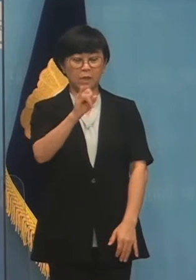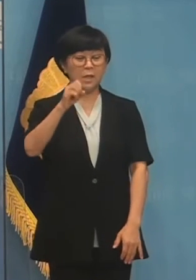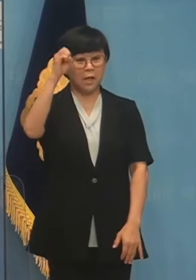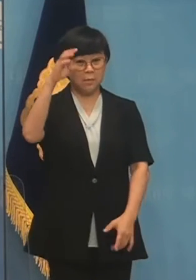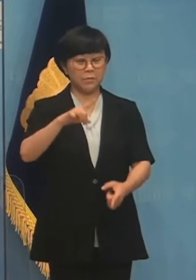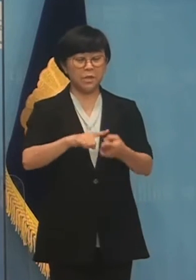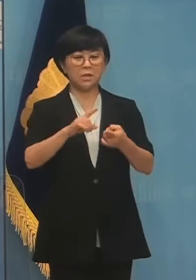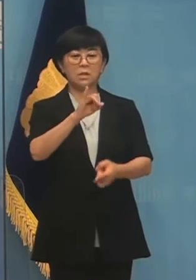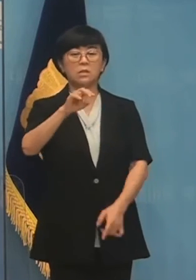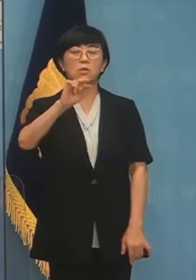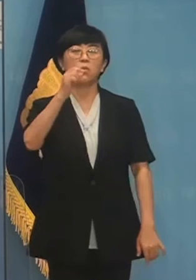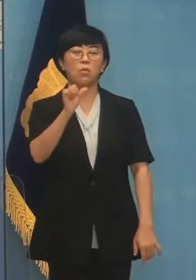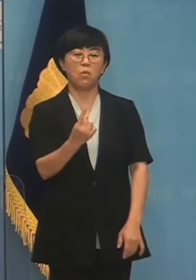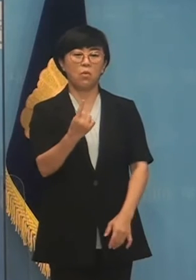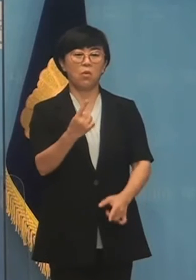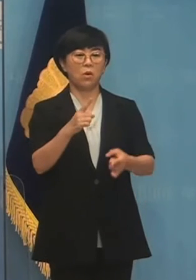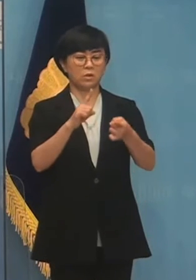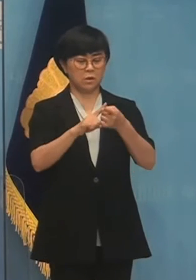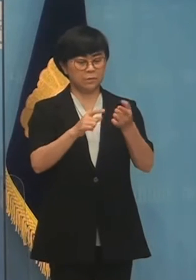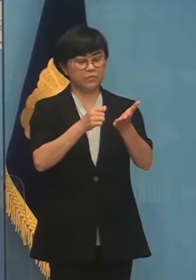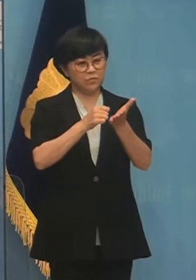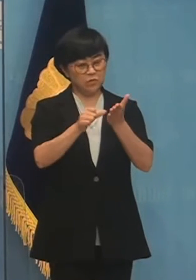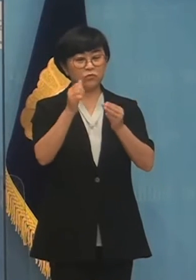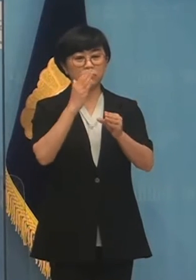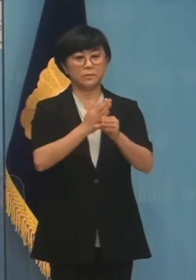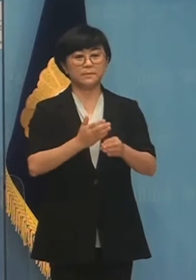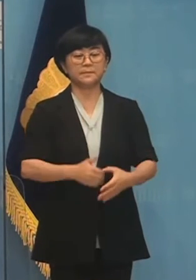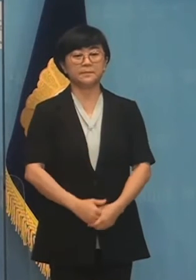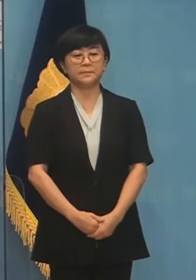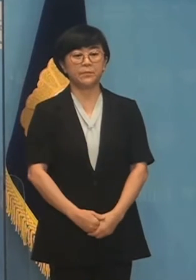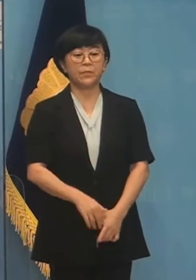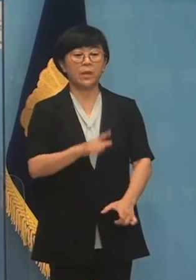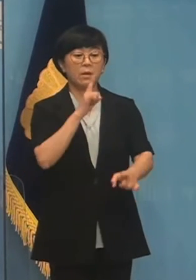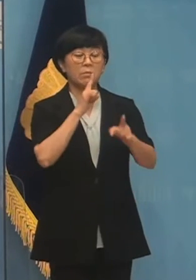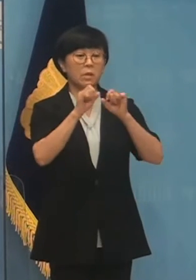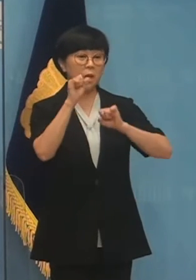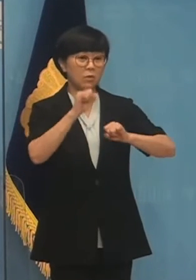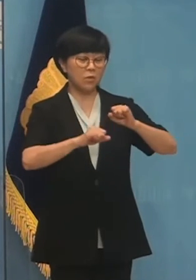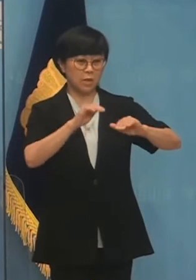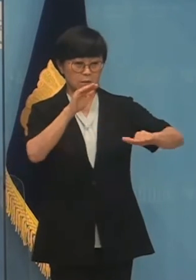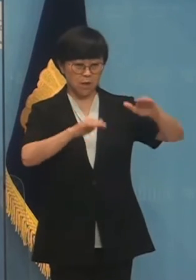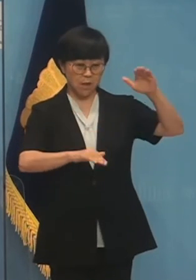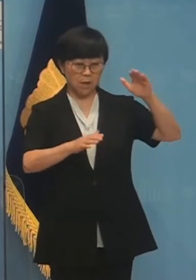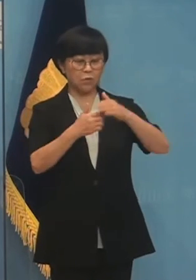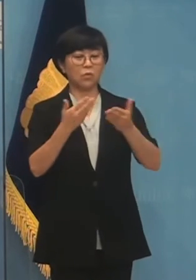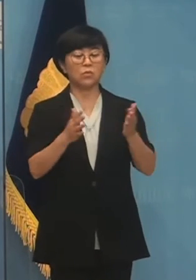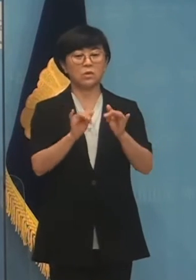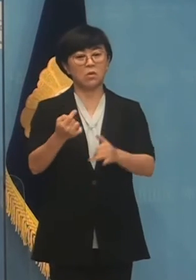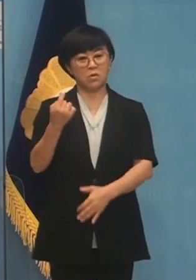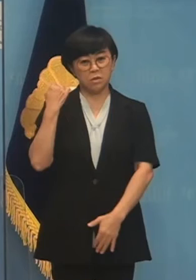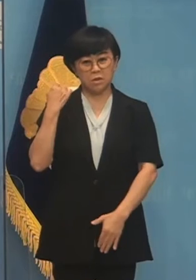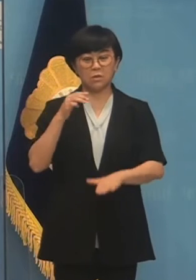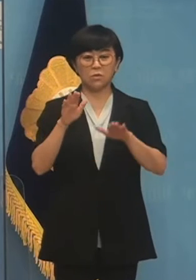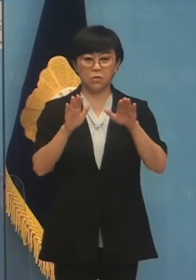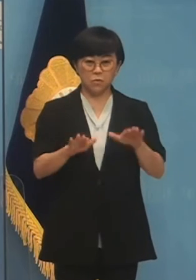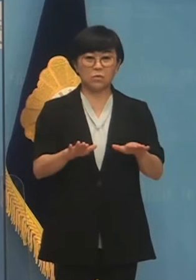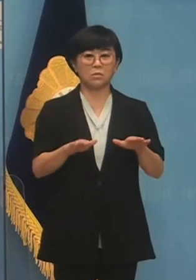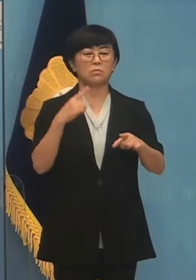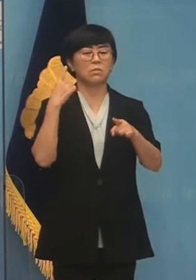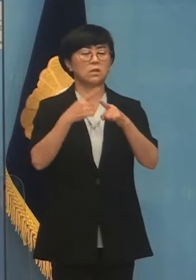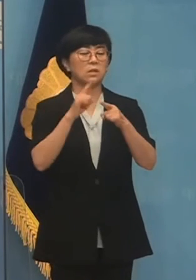이선호 군을 애써 지우고 있습니다. 말과 행동의 강도로 노동자들은 어제도